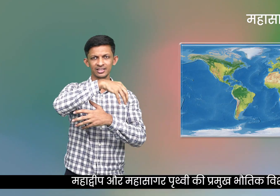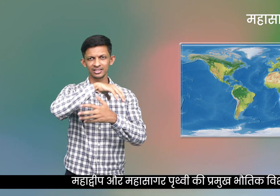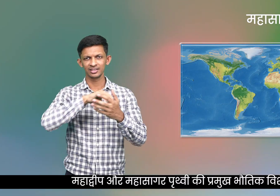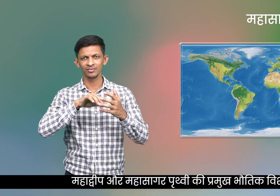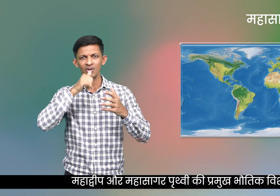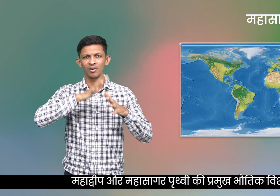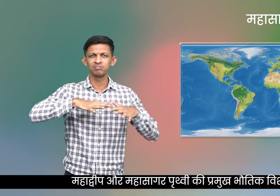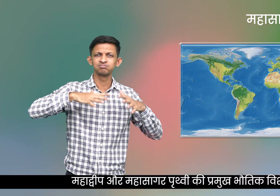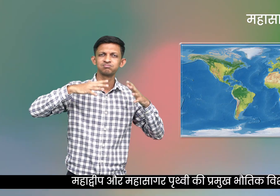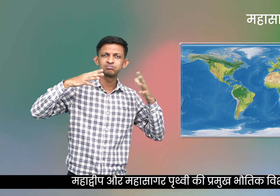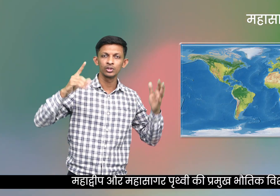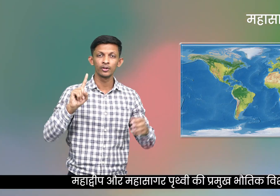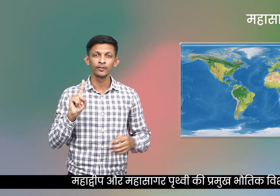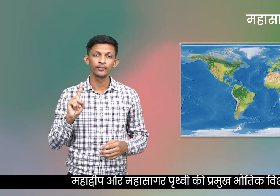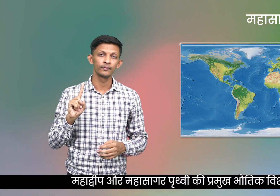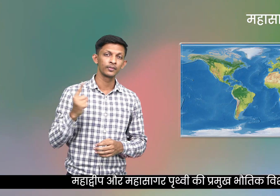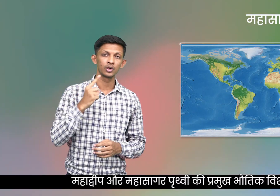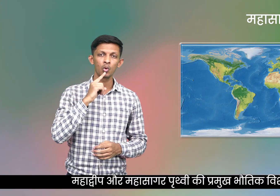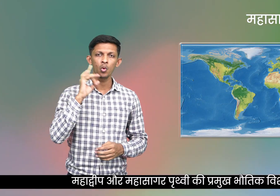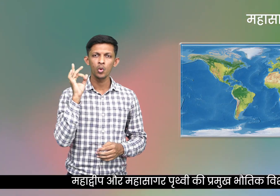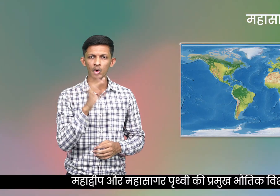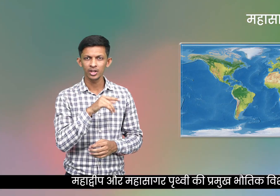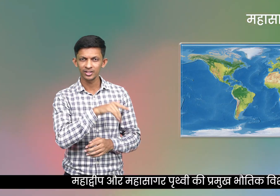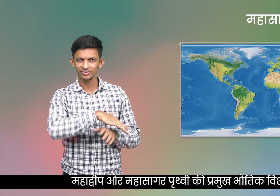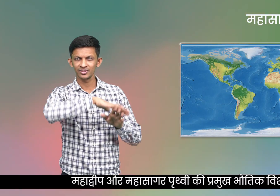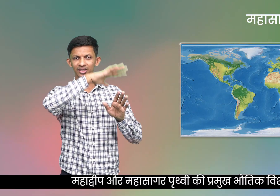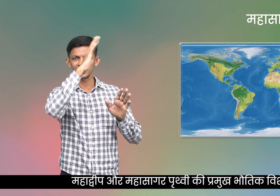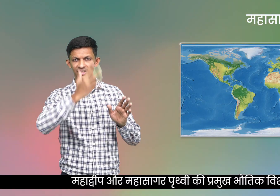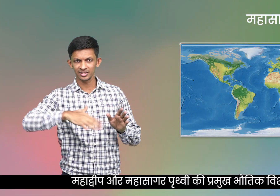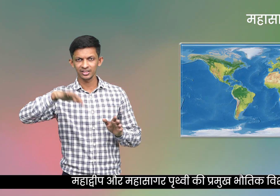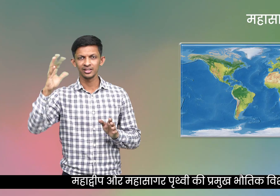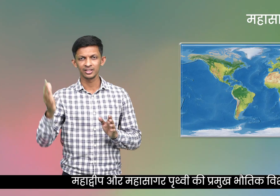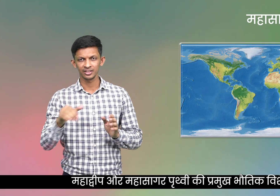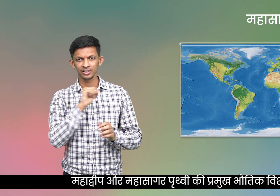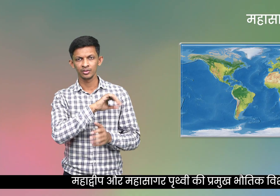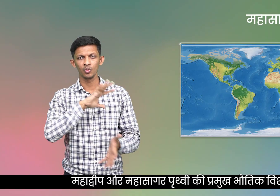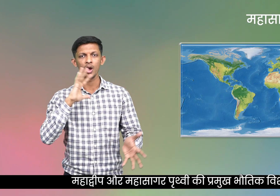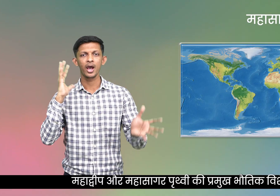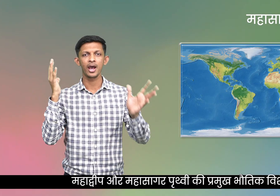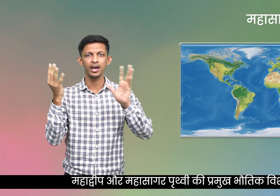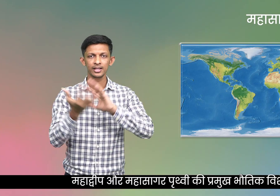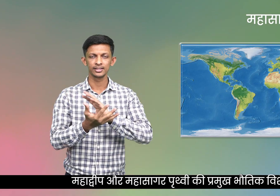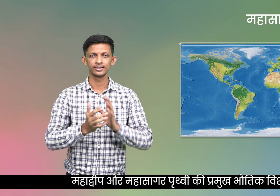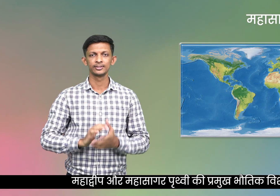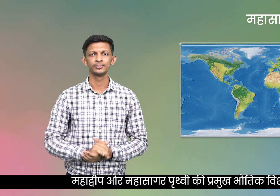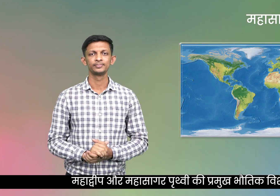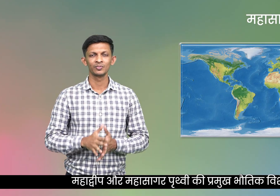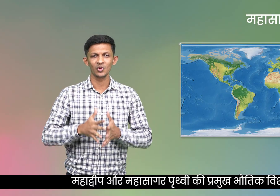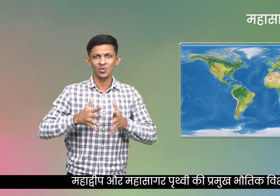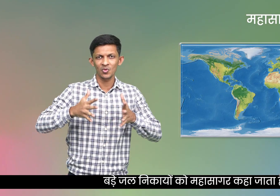महाद्वीप और महासागर पृथ्वी की प्रमुख भौतिक विशेषताएं हैं।